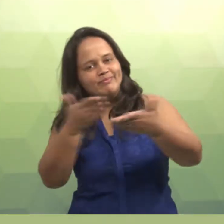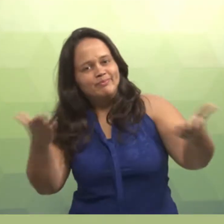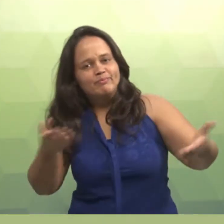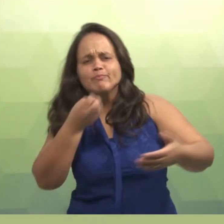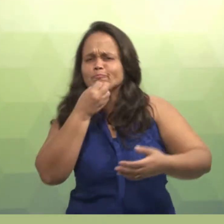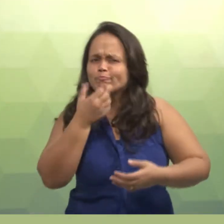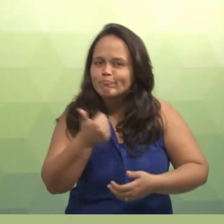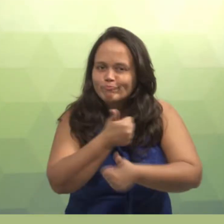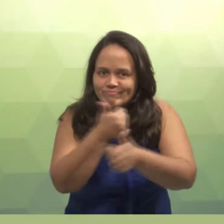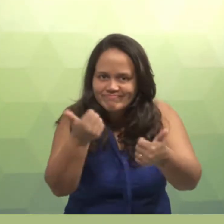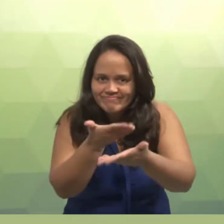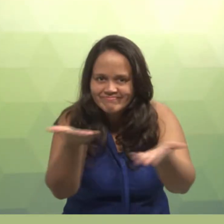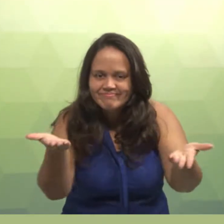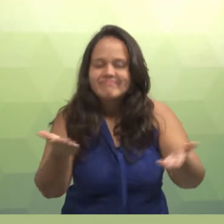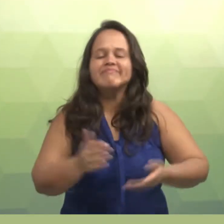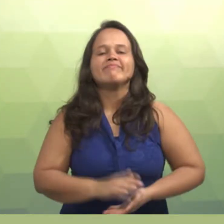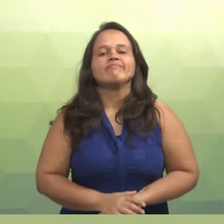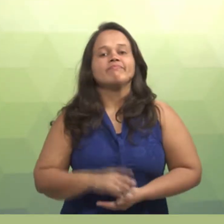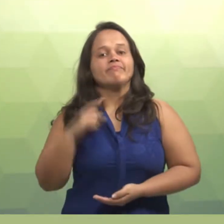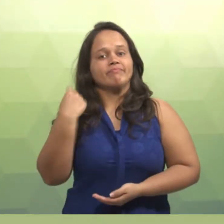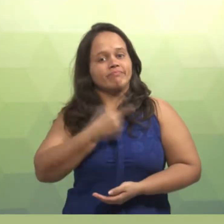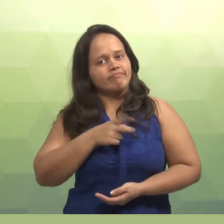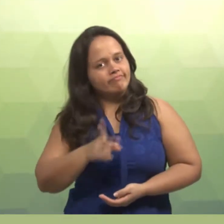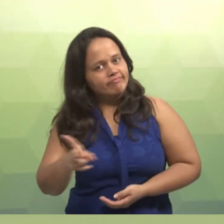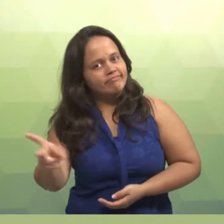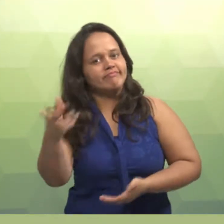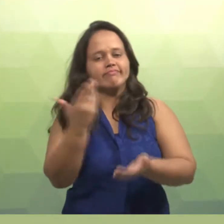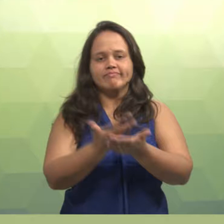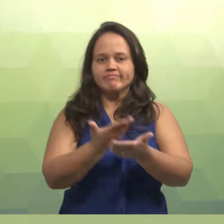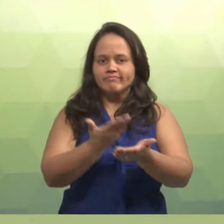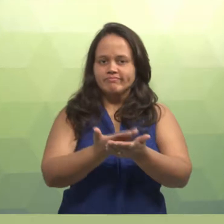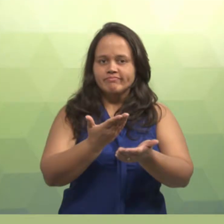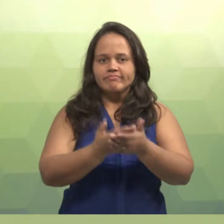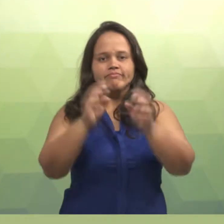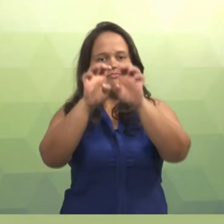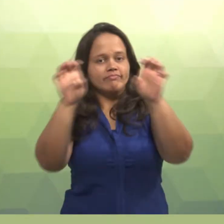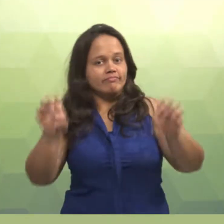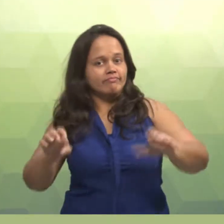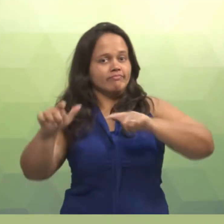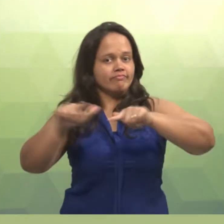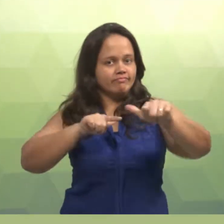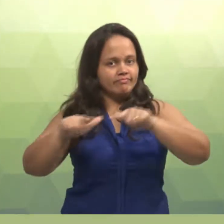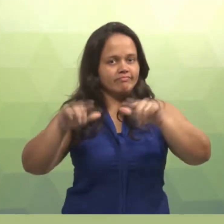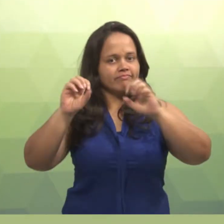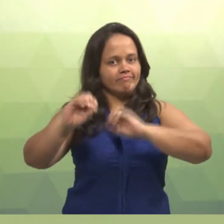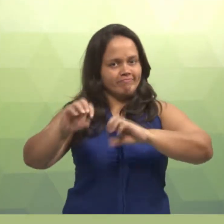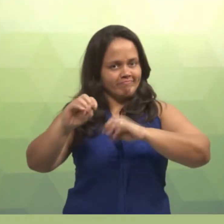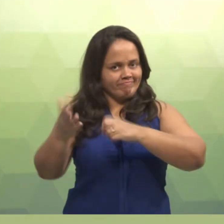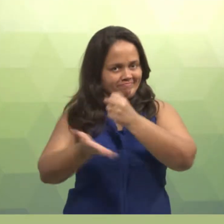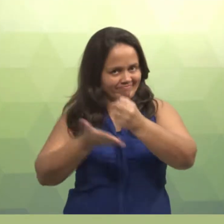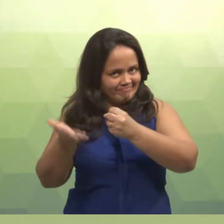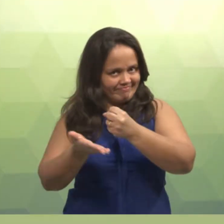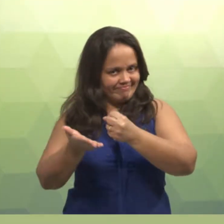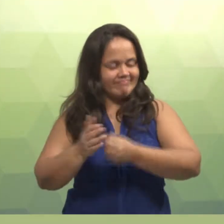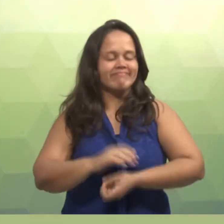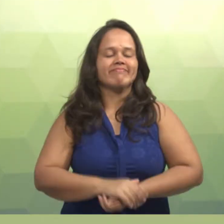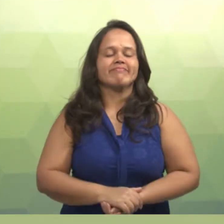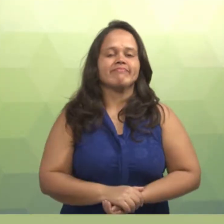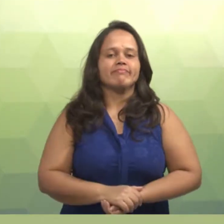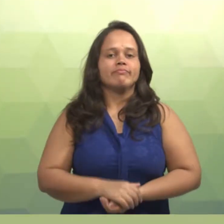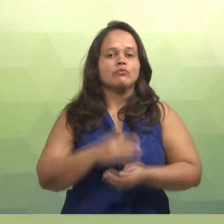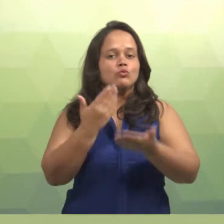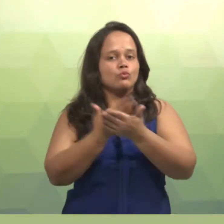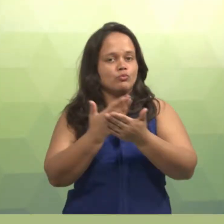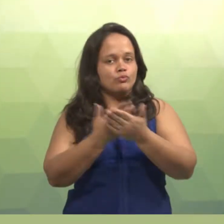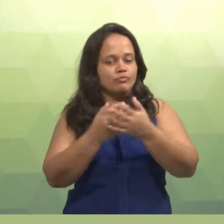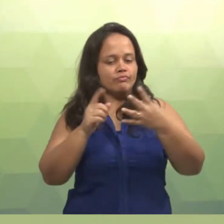pessoal, tudo bem com vocês? Vamos dar continuidade aos nossos estudos sobre estrutura e funcionamento da educação básica? Estudamos